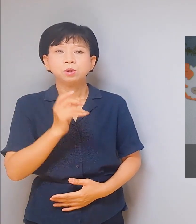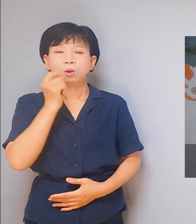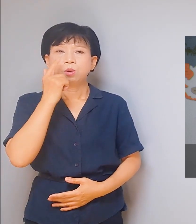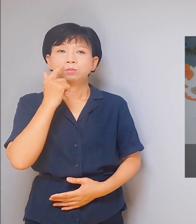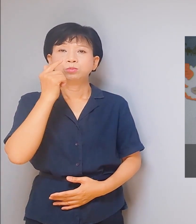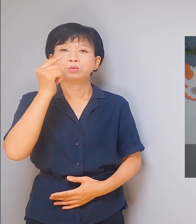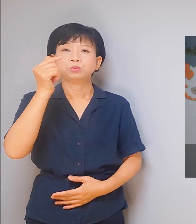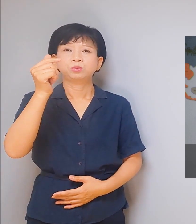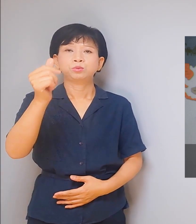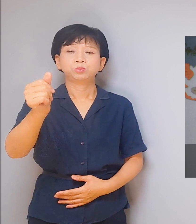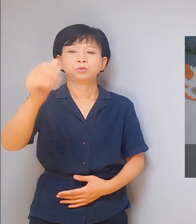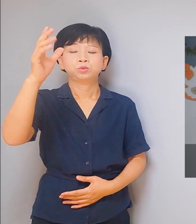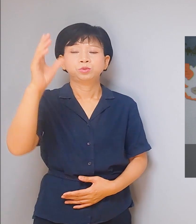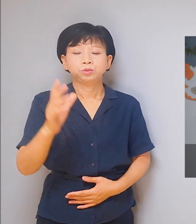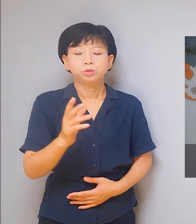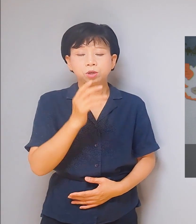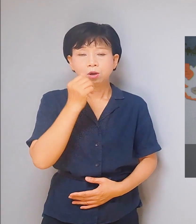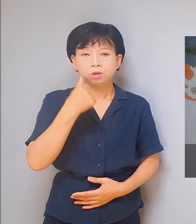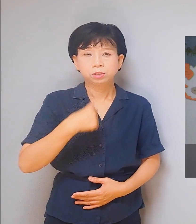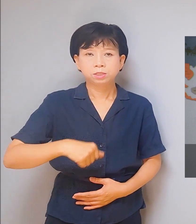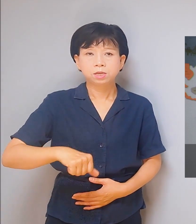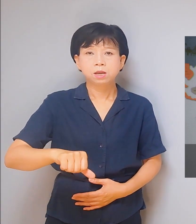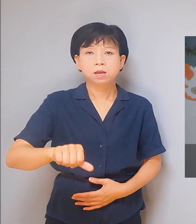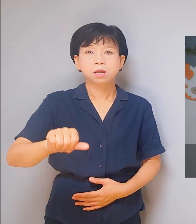찬양 성부